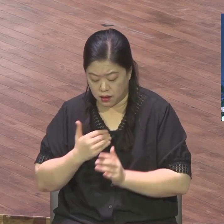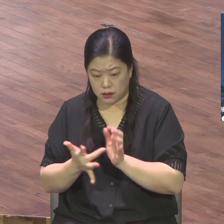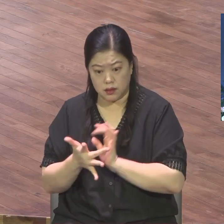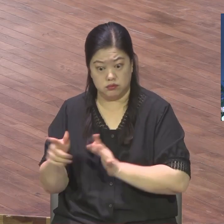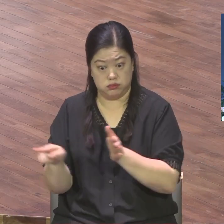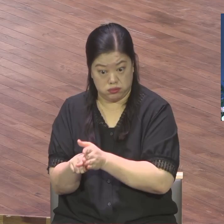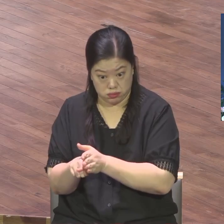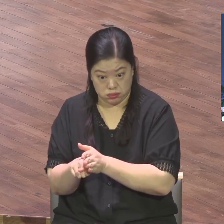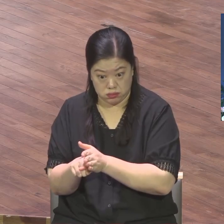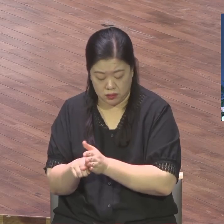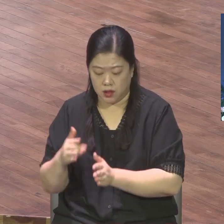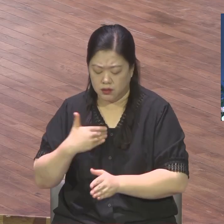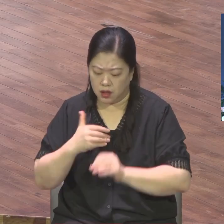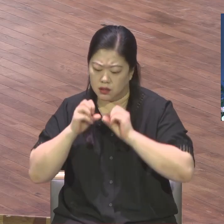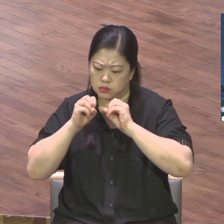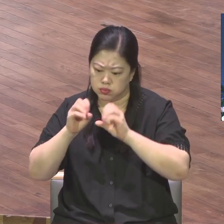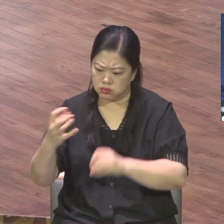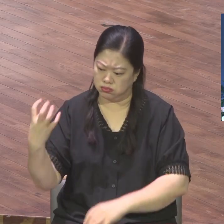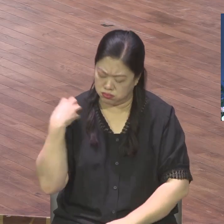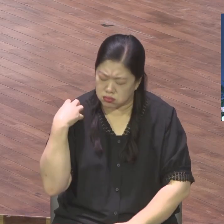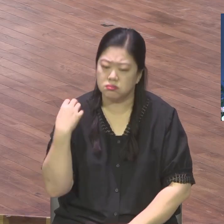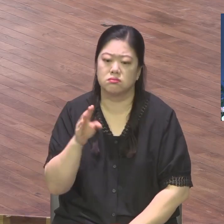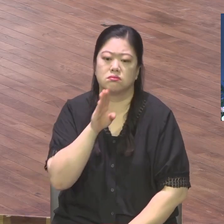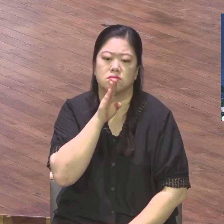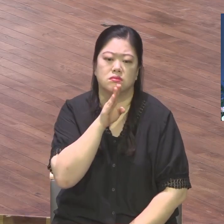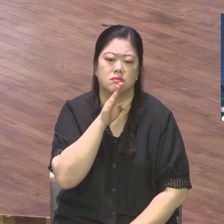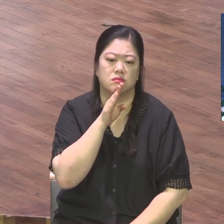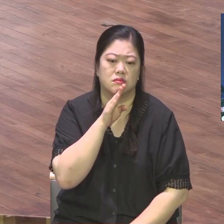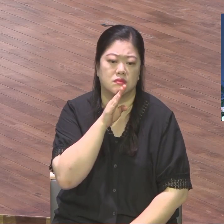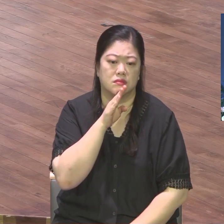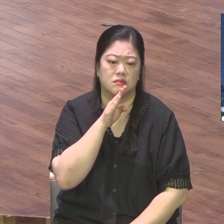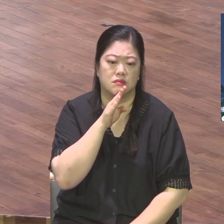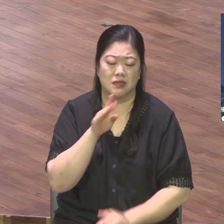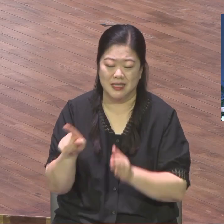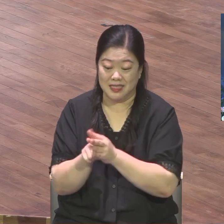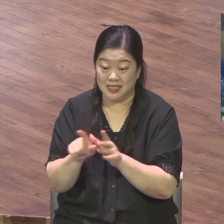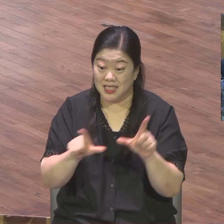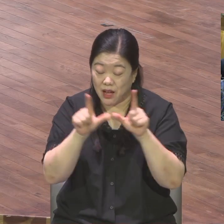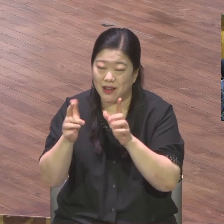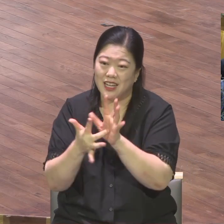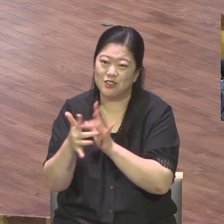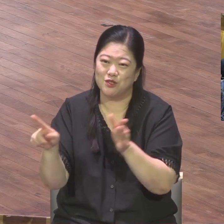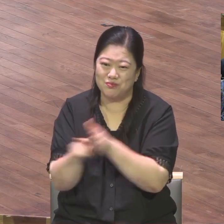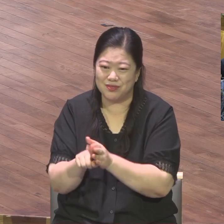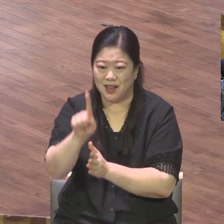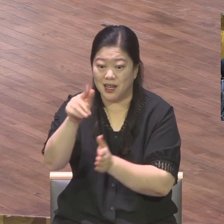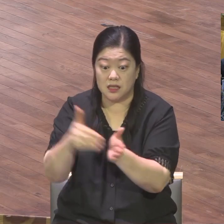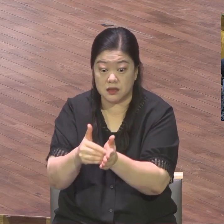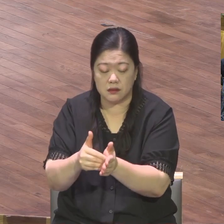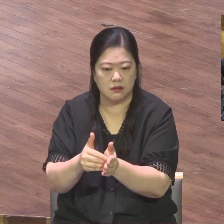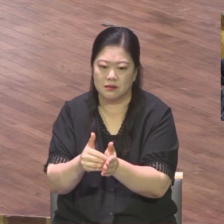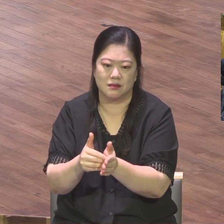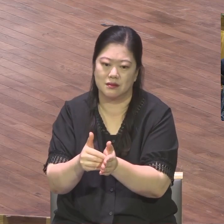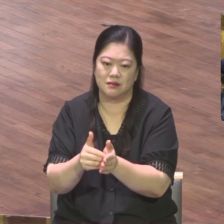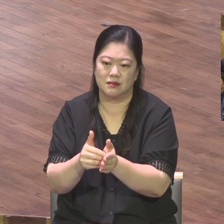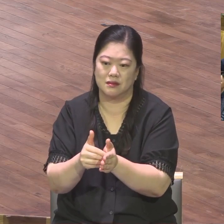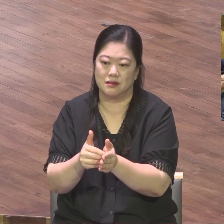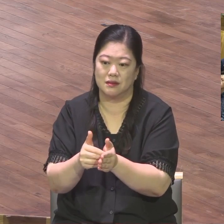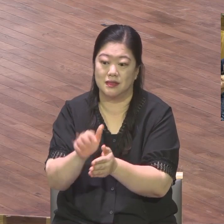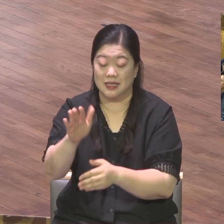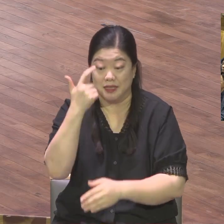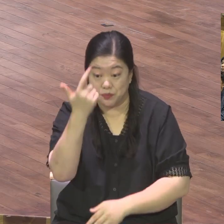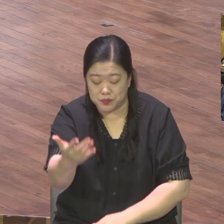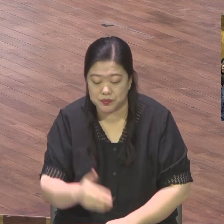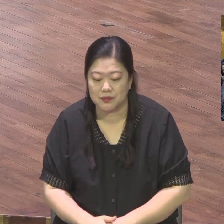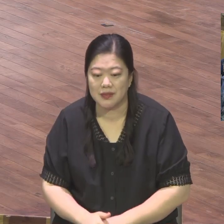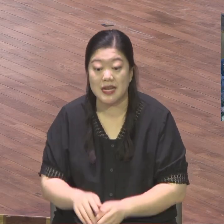사명을 감당한 것이 신앙생활의 본질이고 핵심이에요. 신앙이 좋다 안 좋다